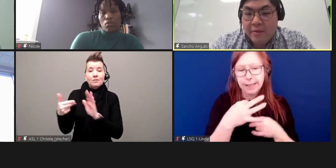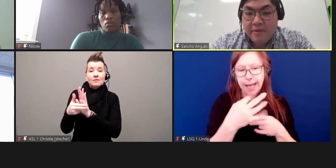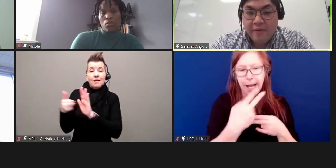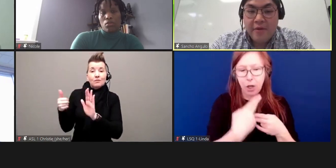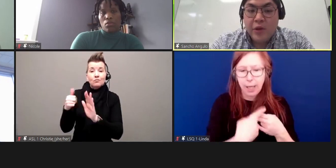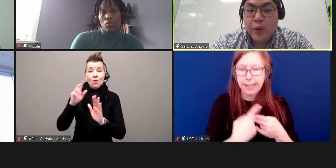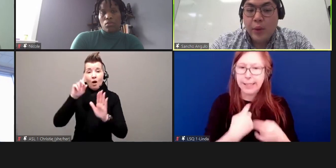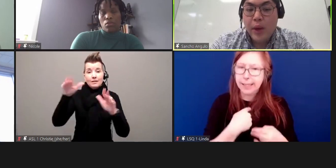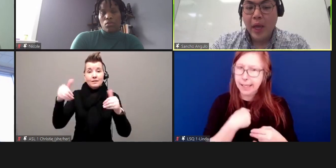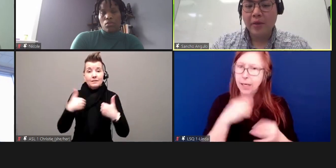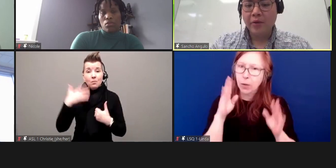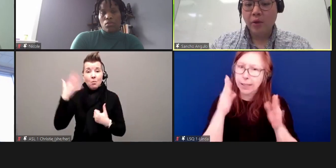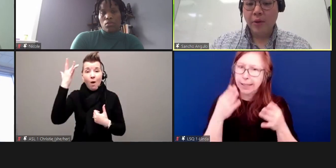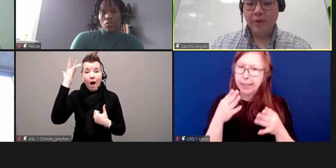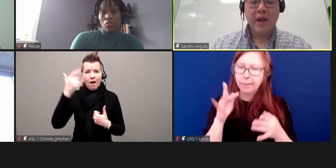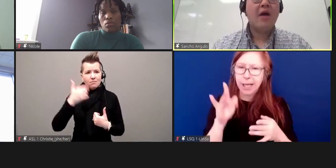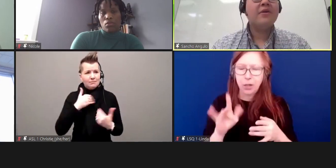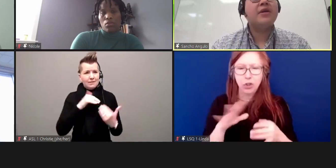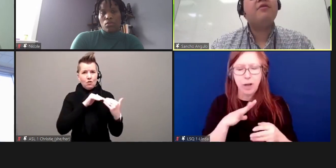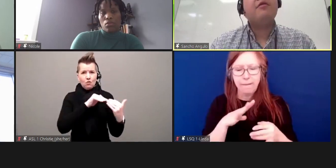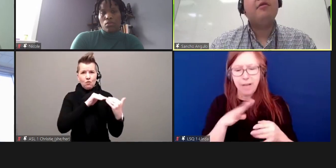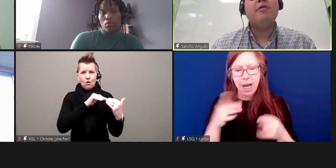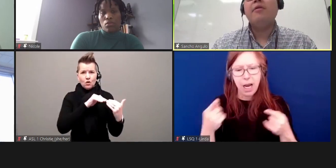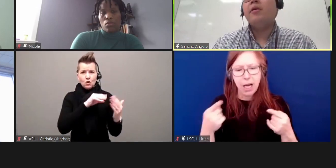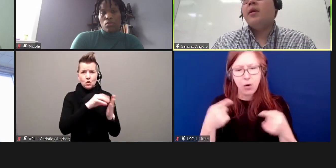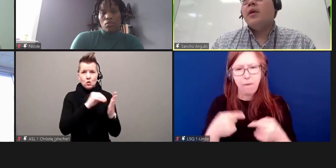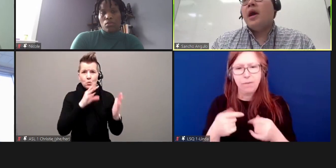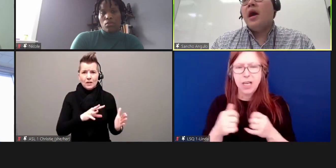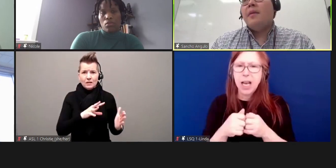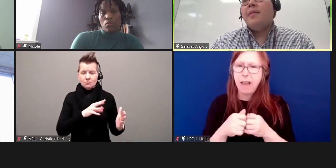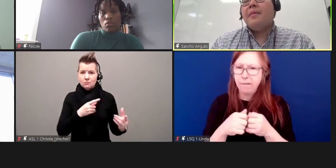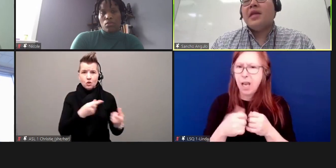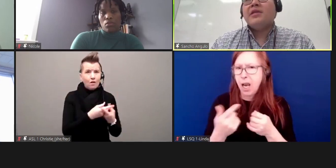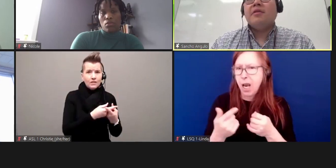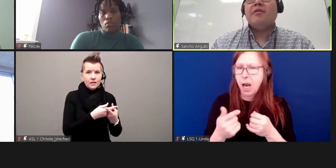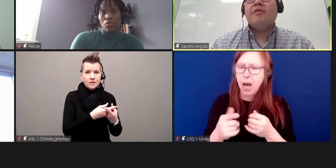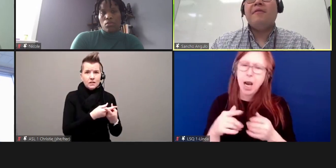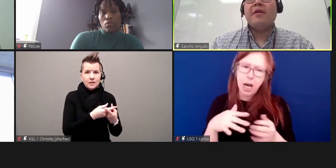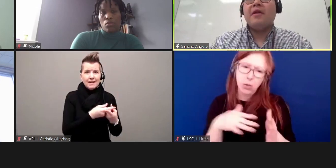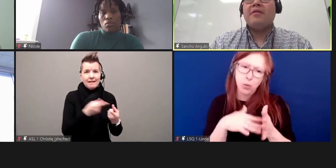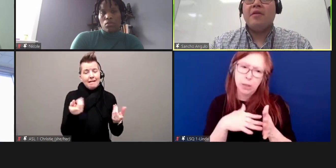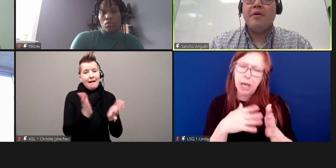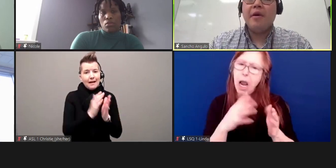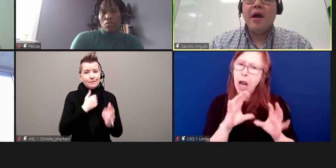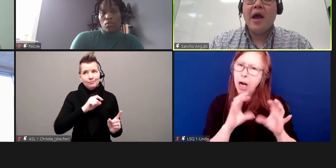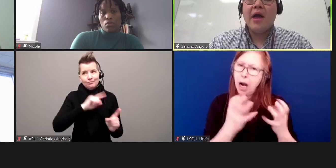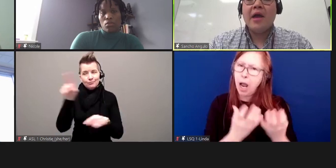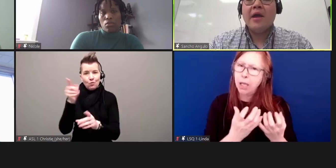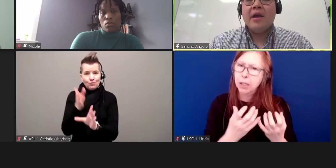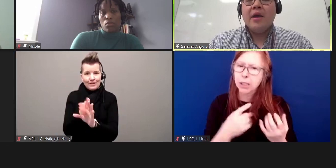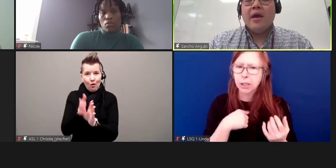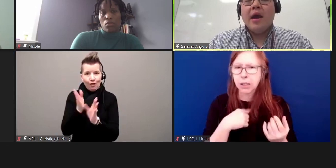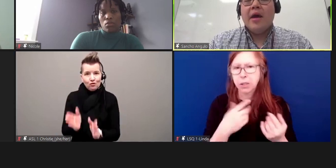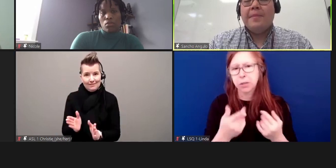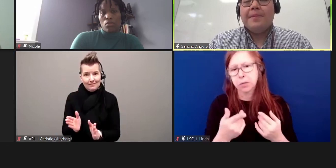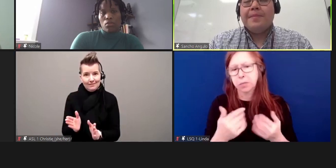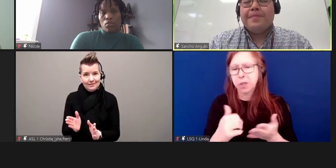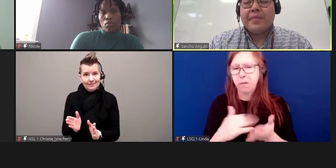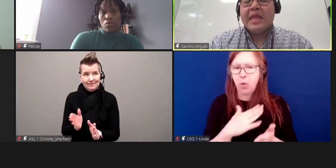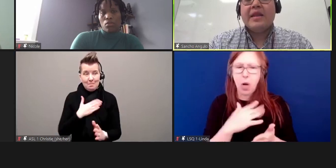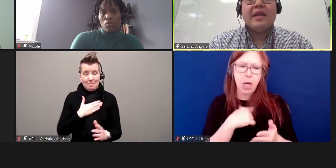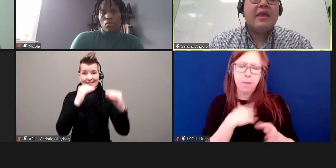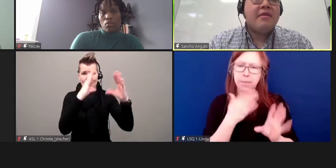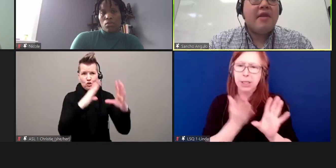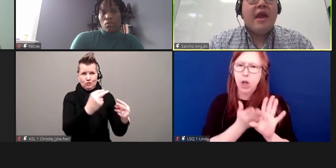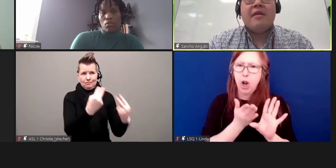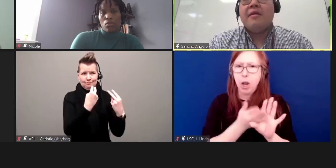que j'avais un conflit avec un camarade de classe. On m'a envoyé au psychologue. Les professeurs m'ont